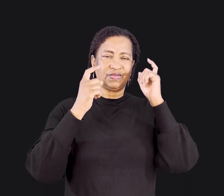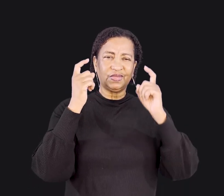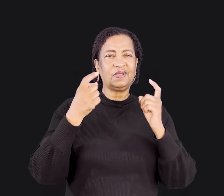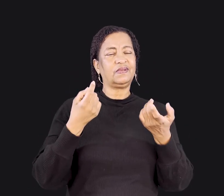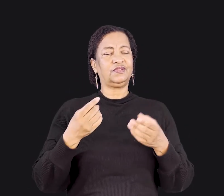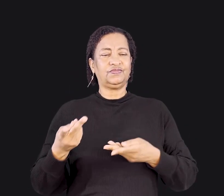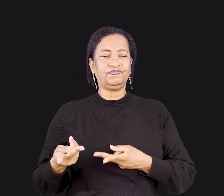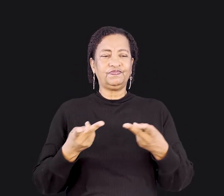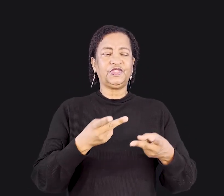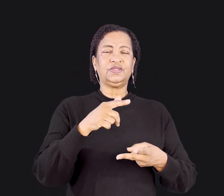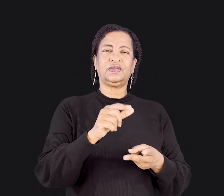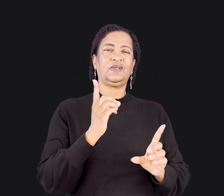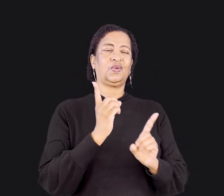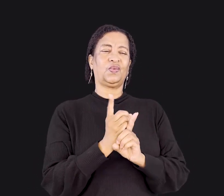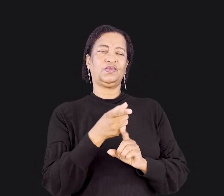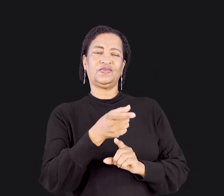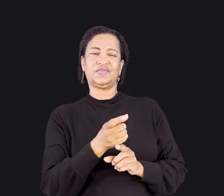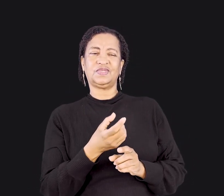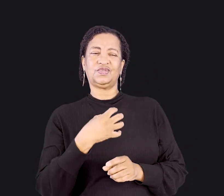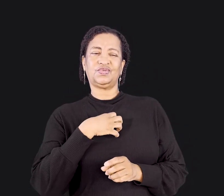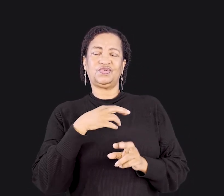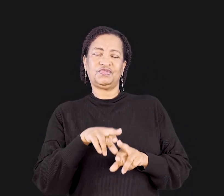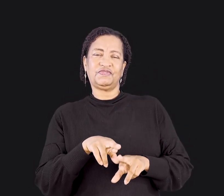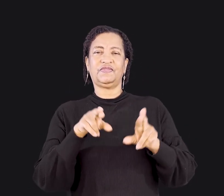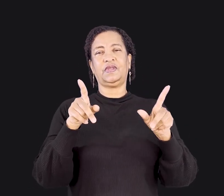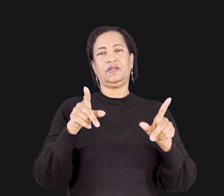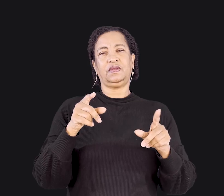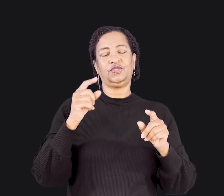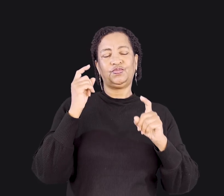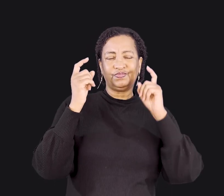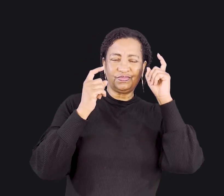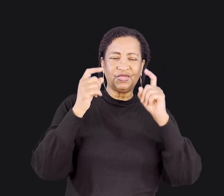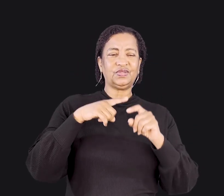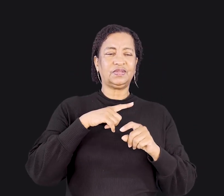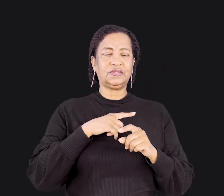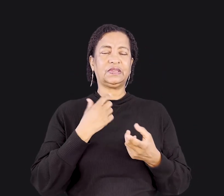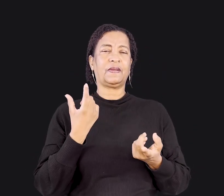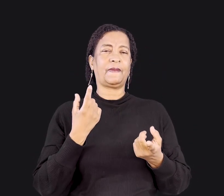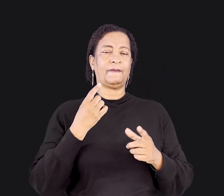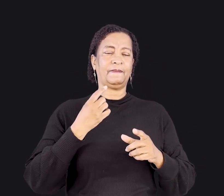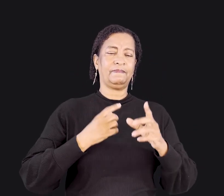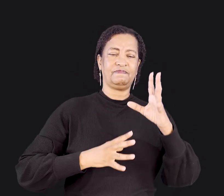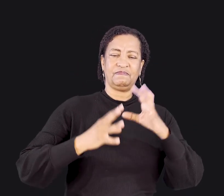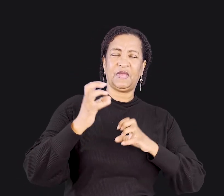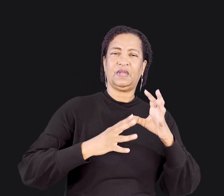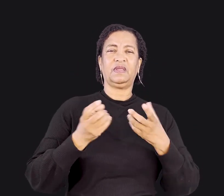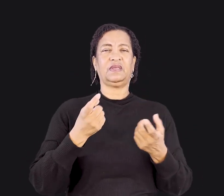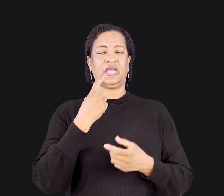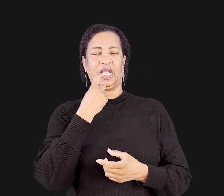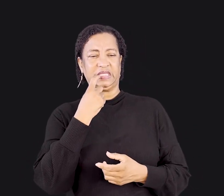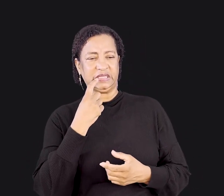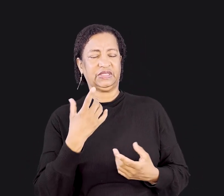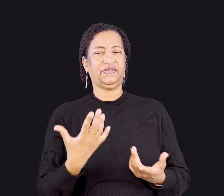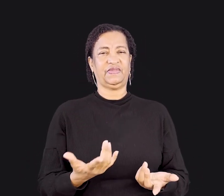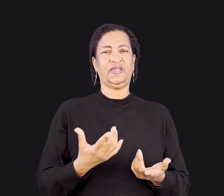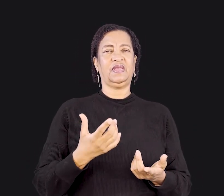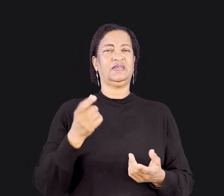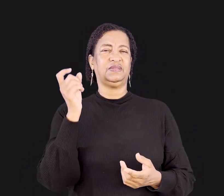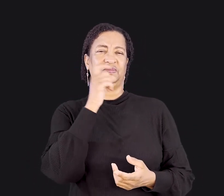os encontre como esperavam. Temo que haja entre vocês brigas, invejas, manifestações de ira, divisões,